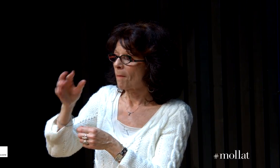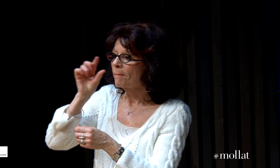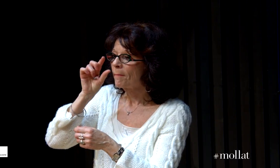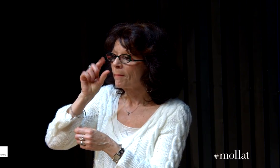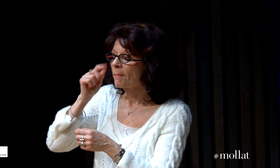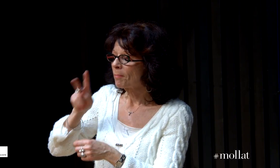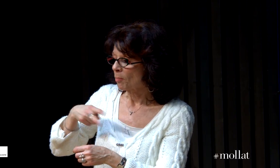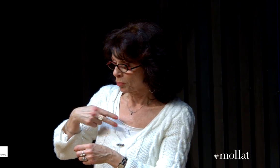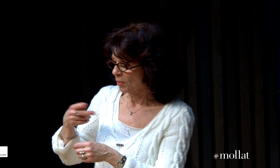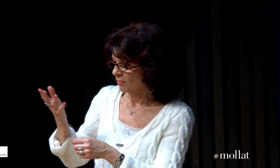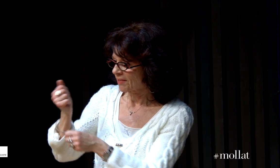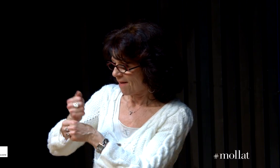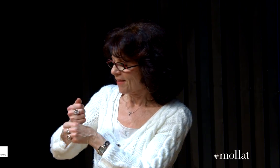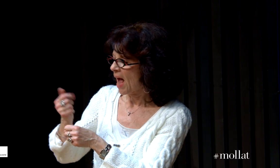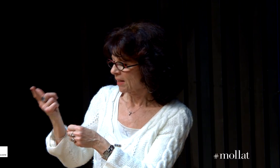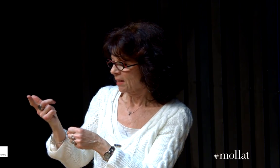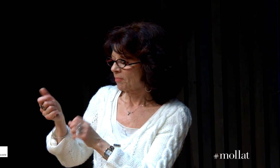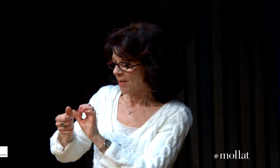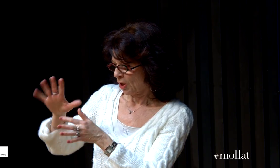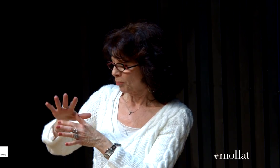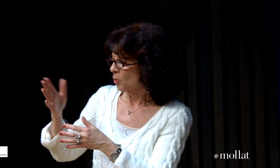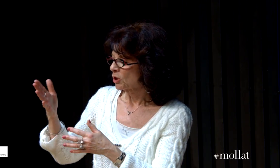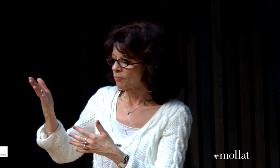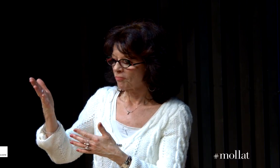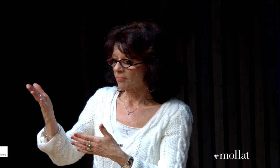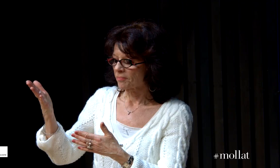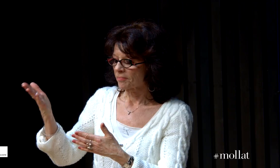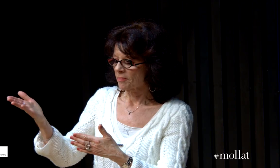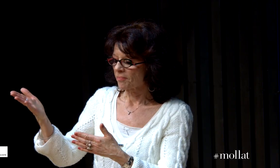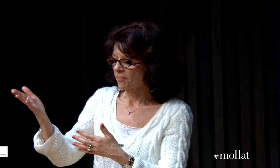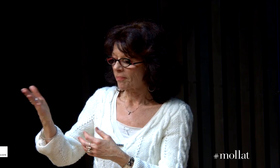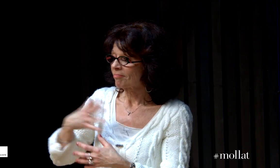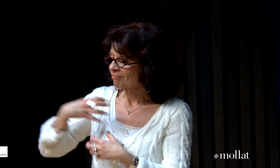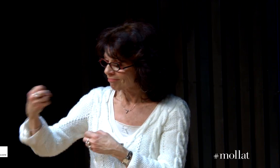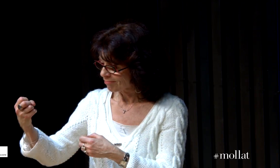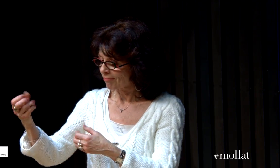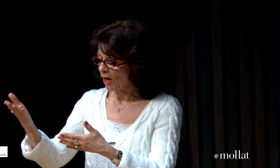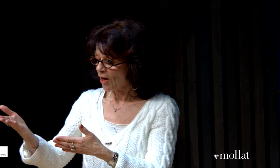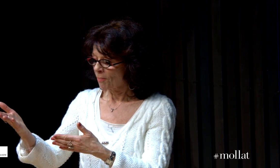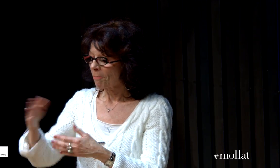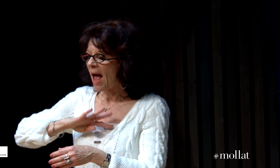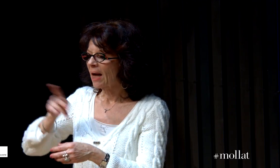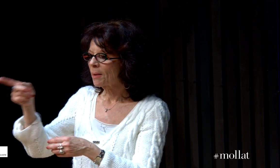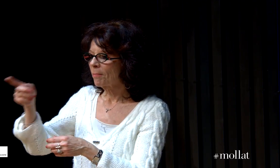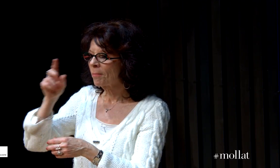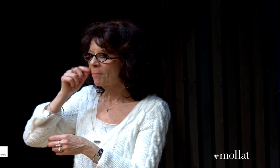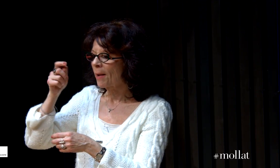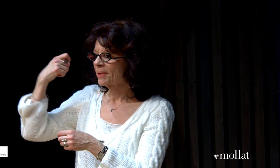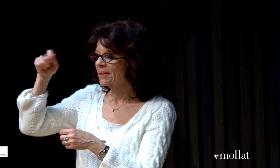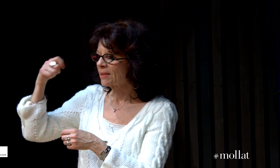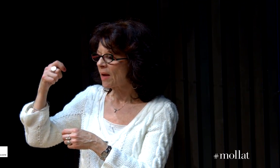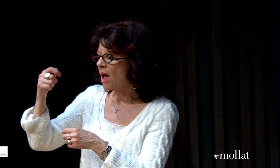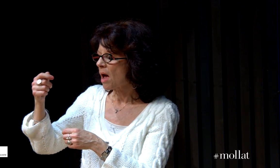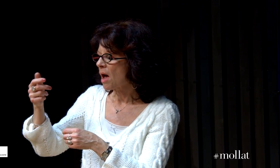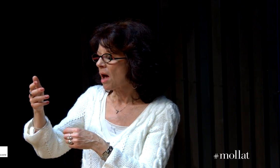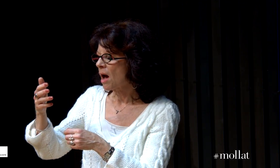Airbus. Alors mon papa, il s'avère qu'à l'époque, lui travaillait aussi chez Airbus. Donc il m'y a fait rentrer. Et